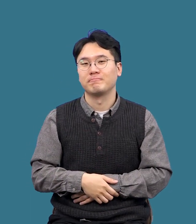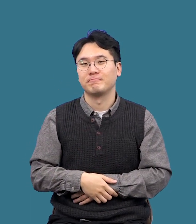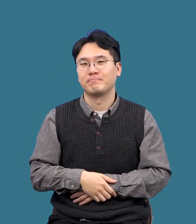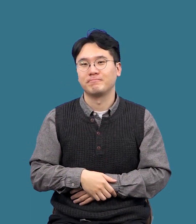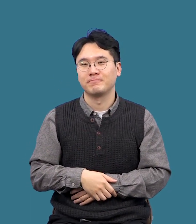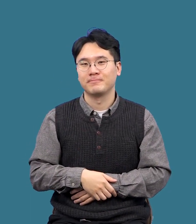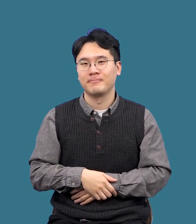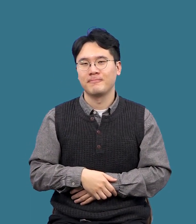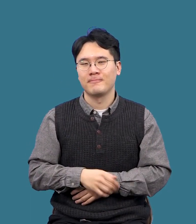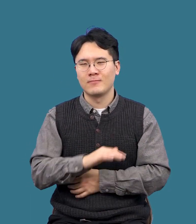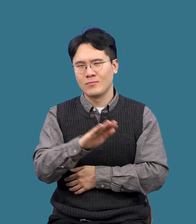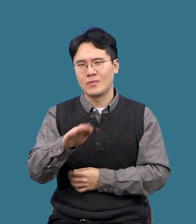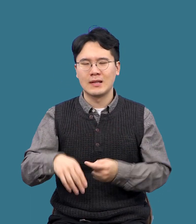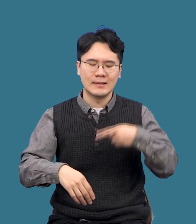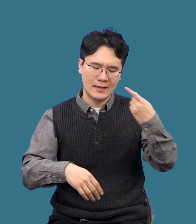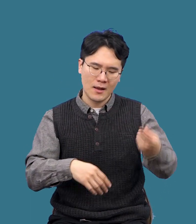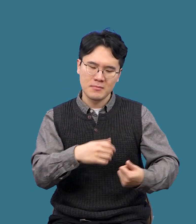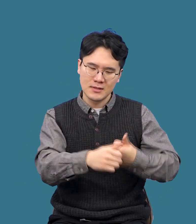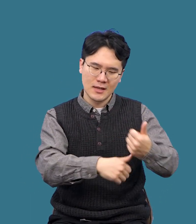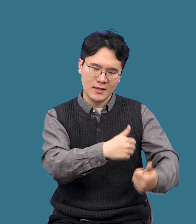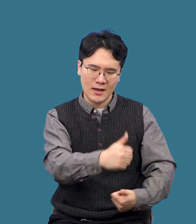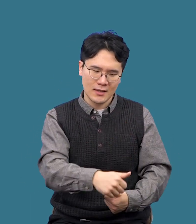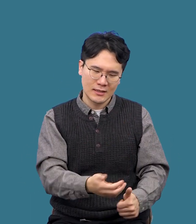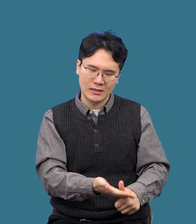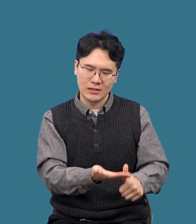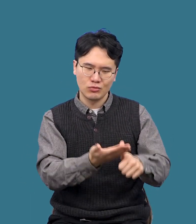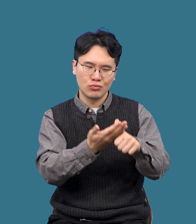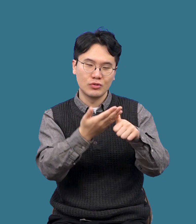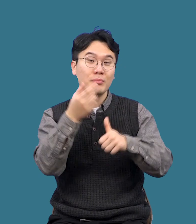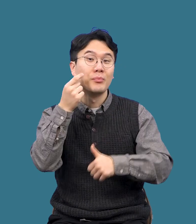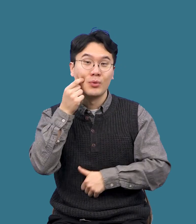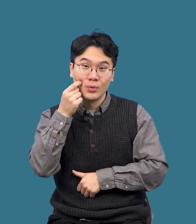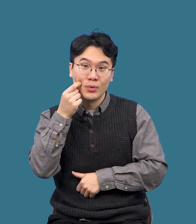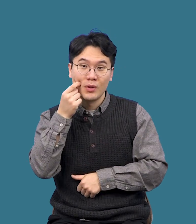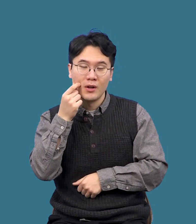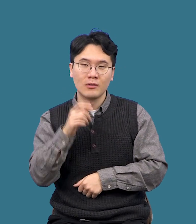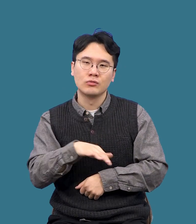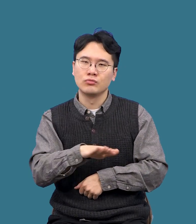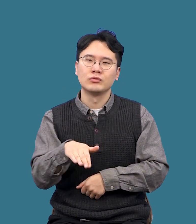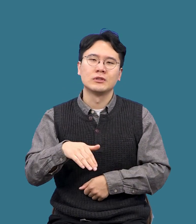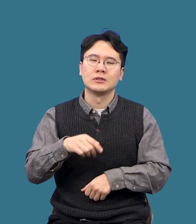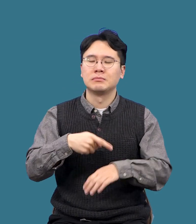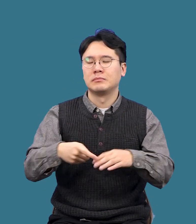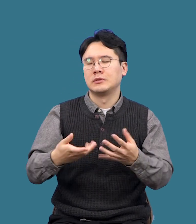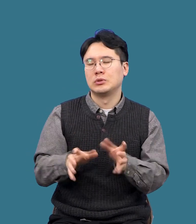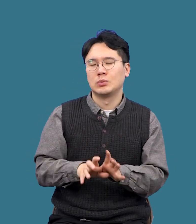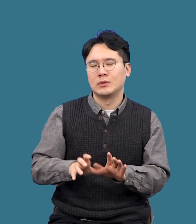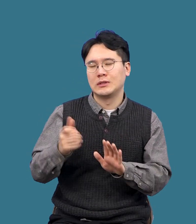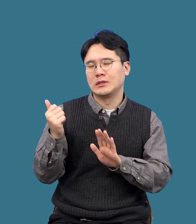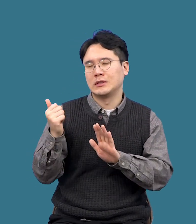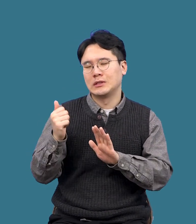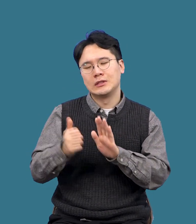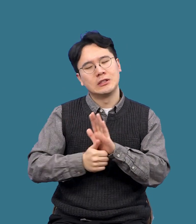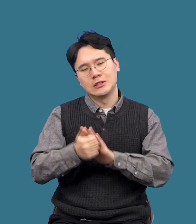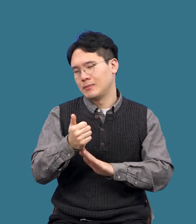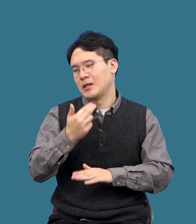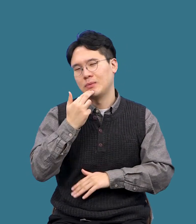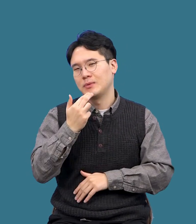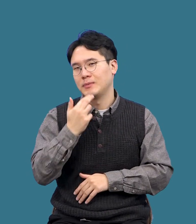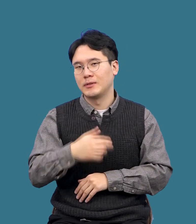우리가 만약 다음 세대를 양육하지 못한다면 우리 민족은 희망이 없습니다.